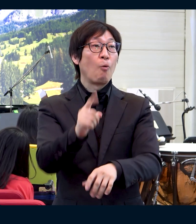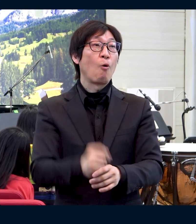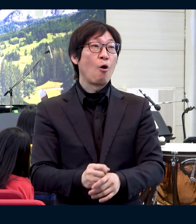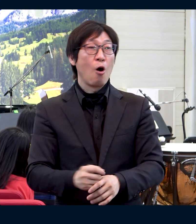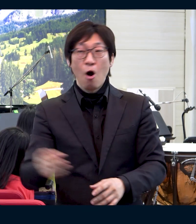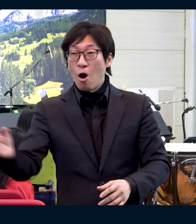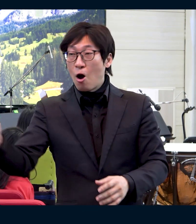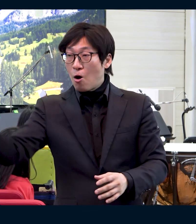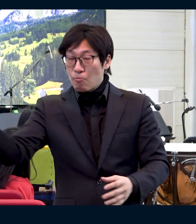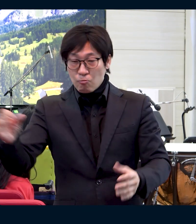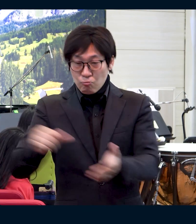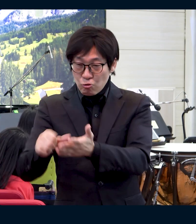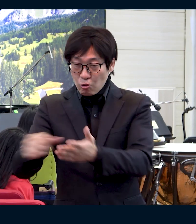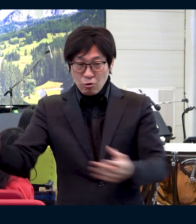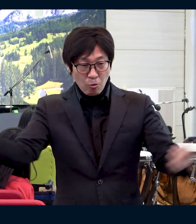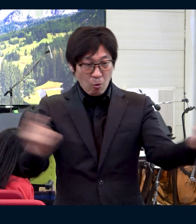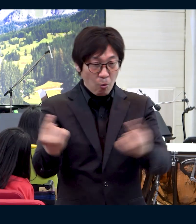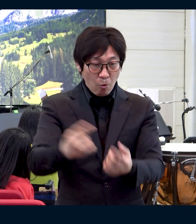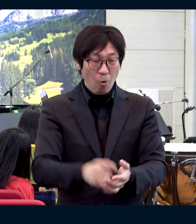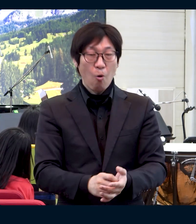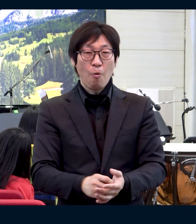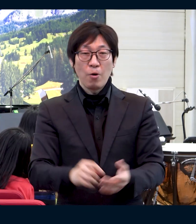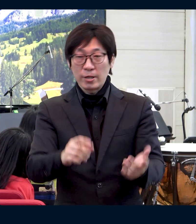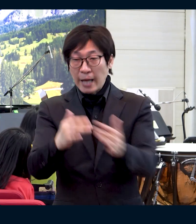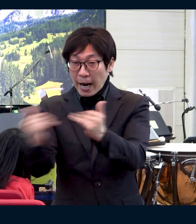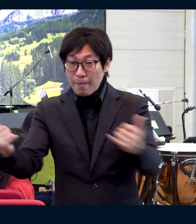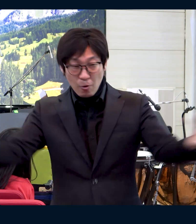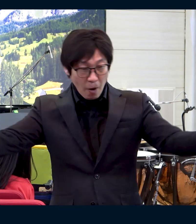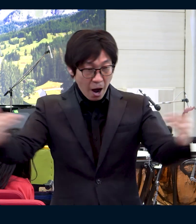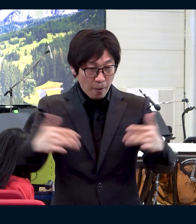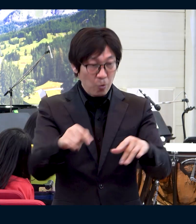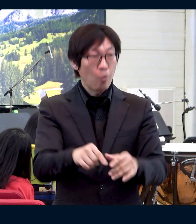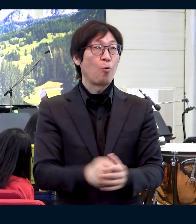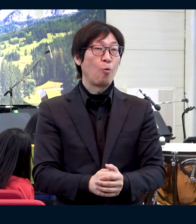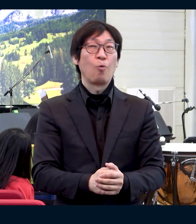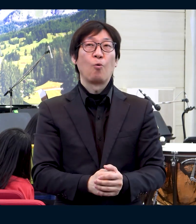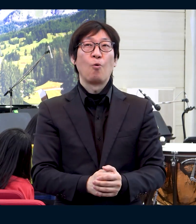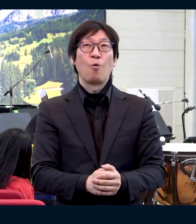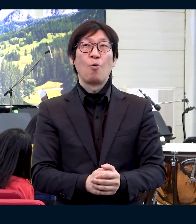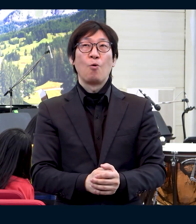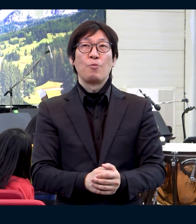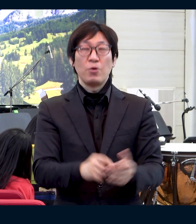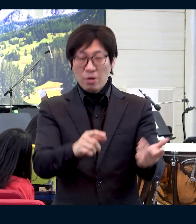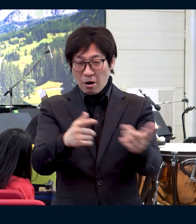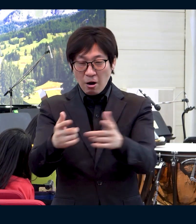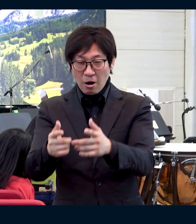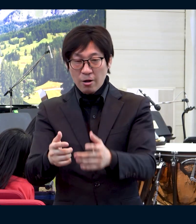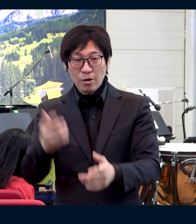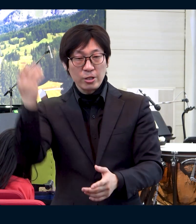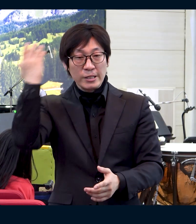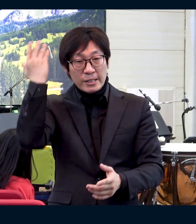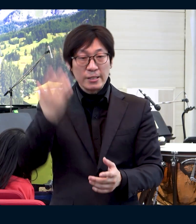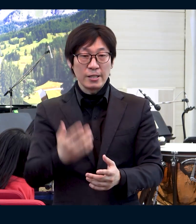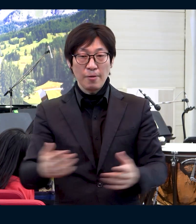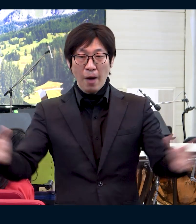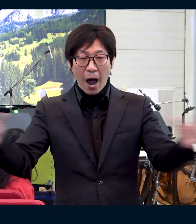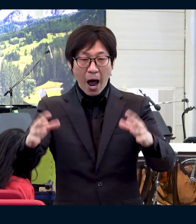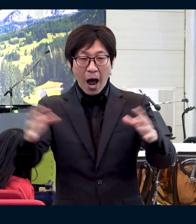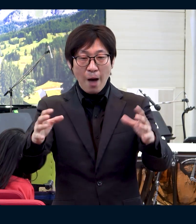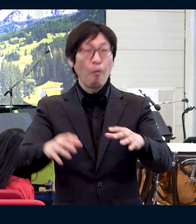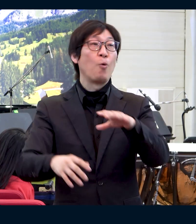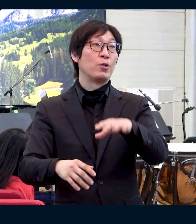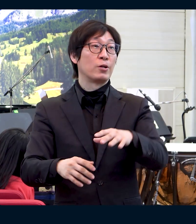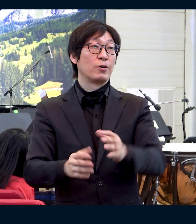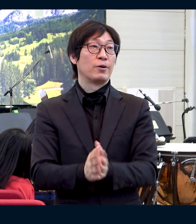문화가 들어오고요, 각종 인종들이 모여들고요, 또 학문과 또 다양한 이론들이 집결되는